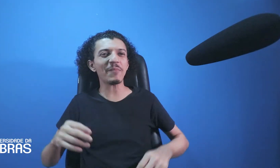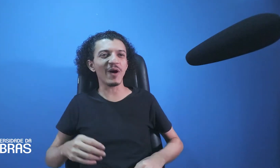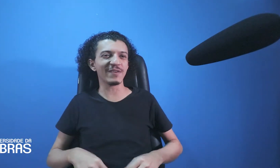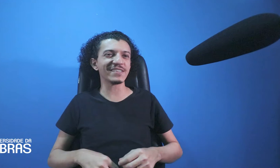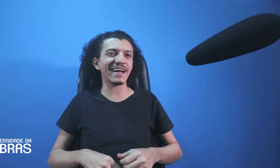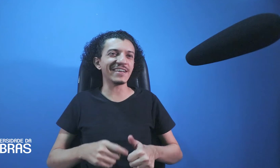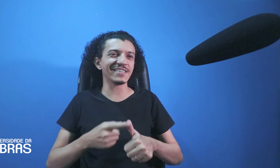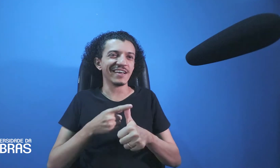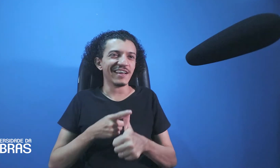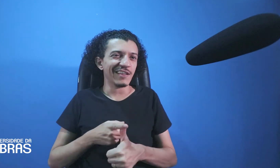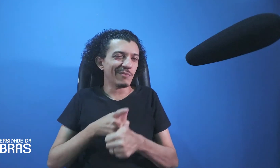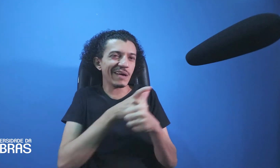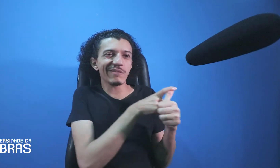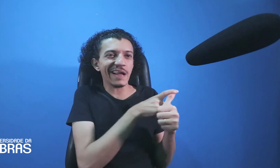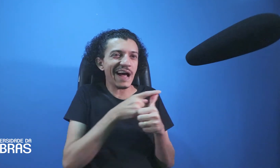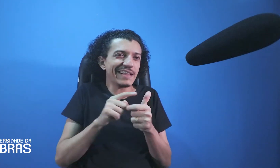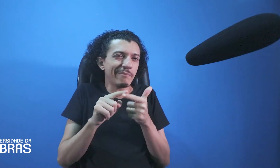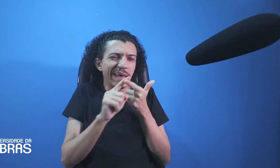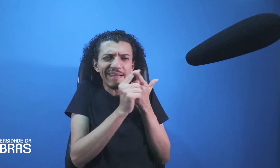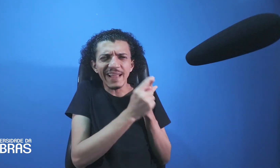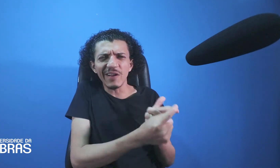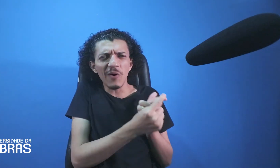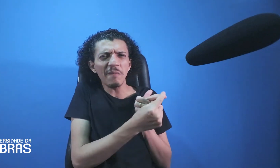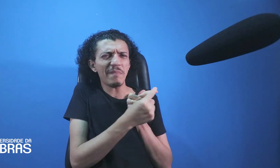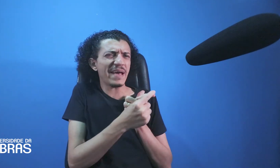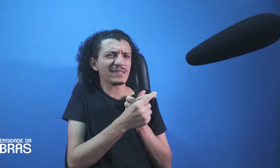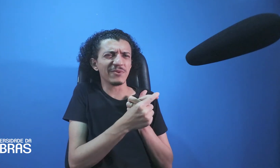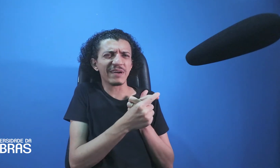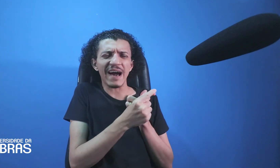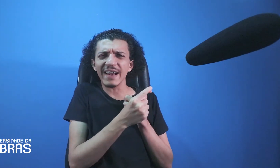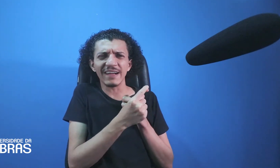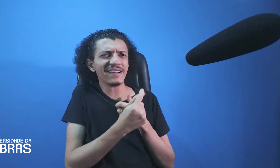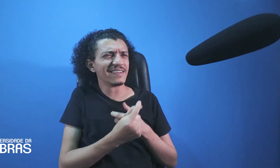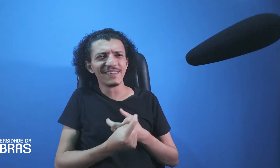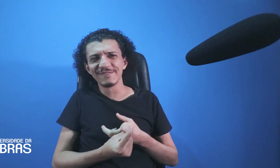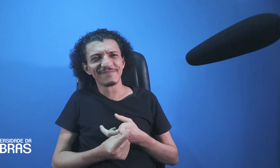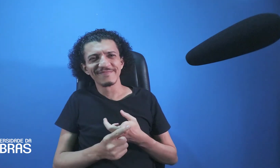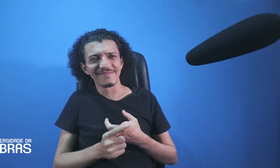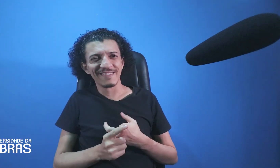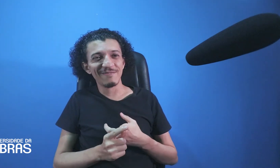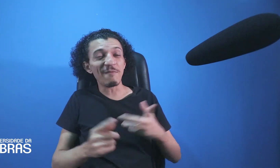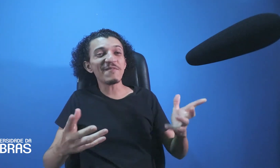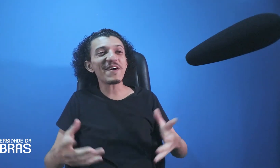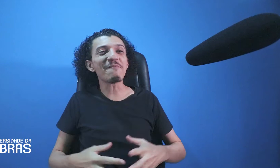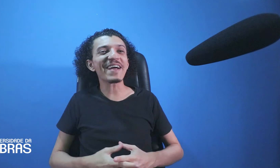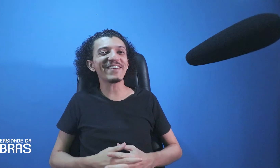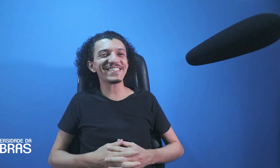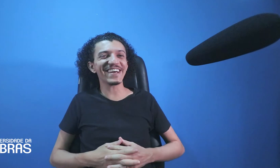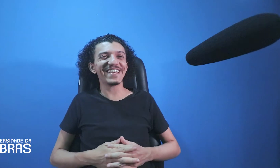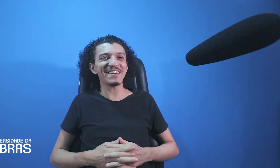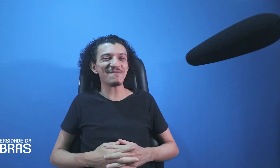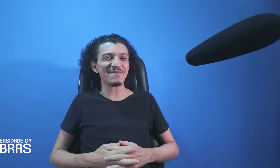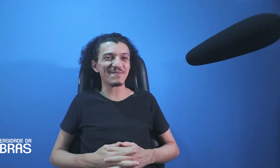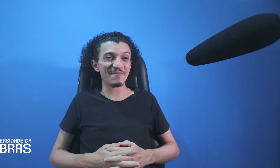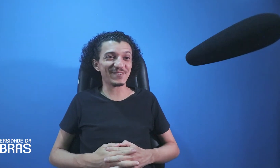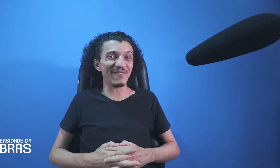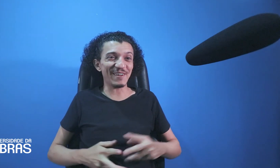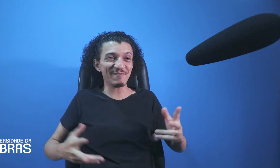prova. A cidade no meio do nada, bem interior mesmo, cara. Vamos ver como é que vai ser aqui. O pessoal fala muito